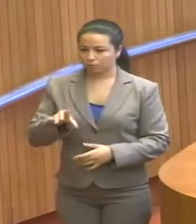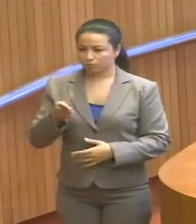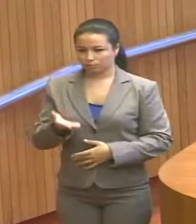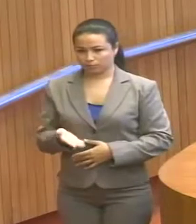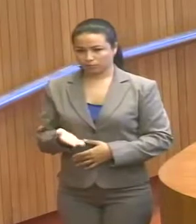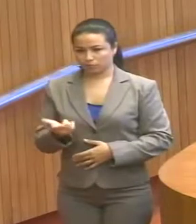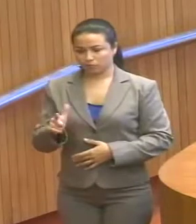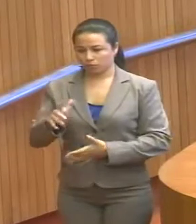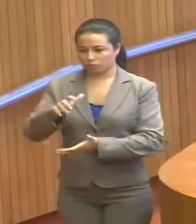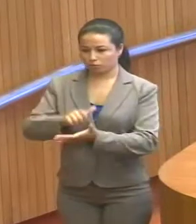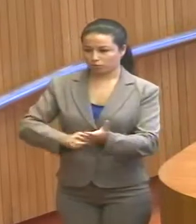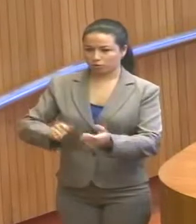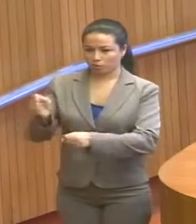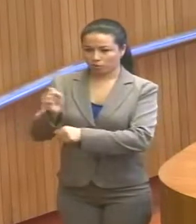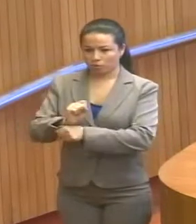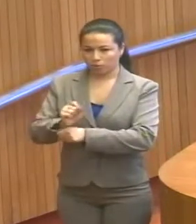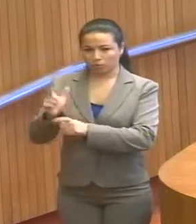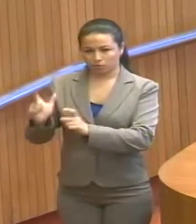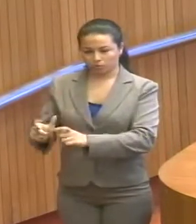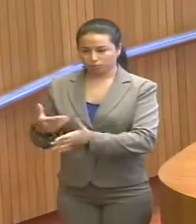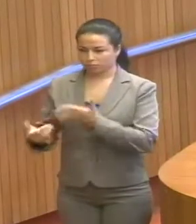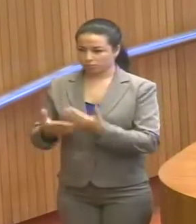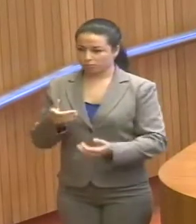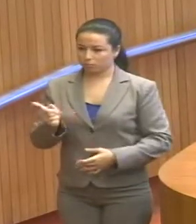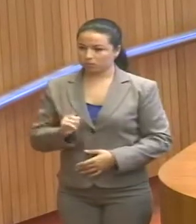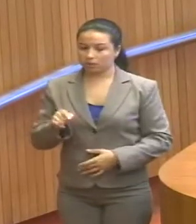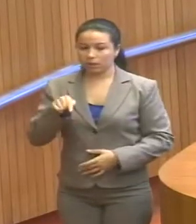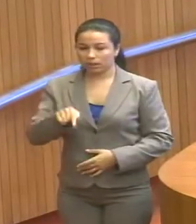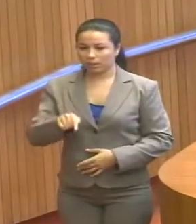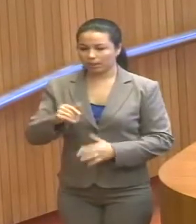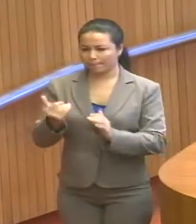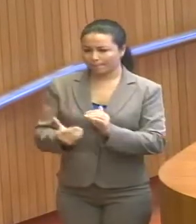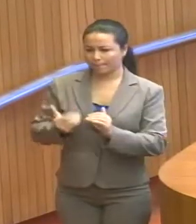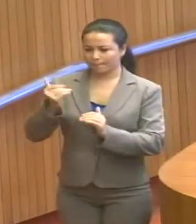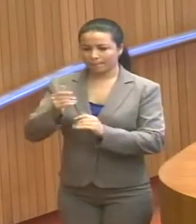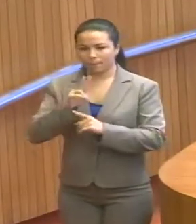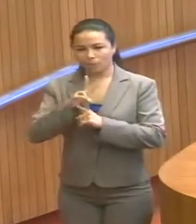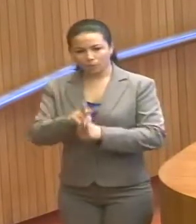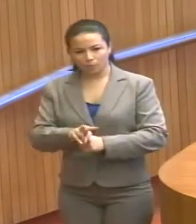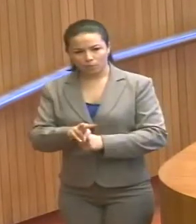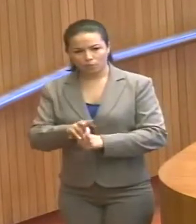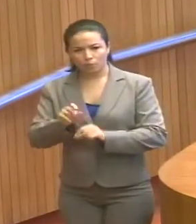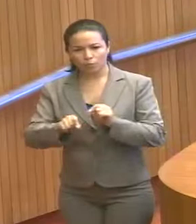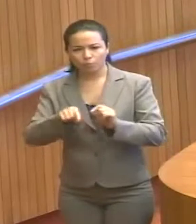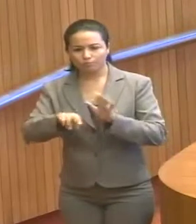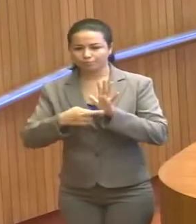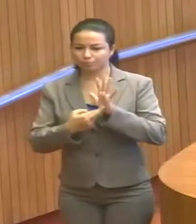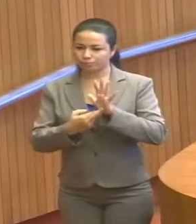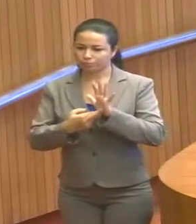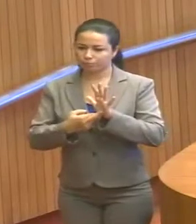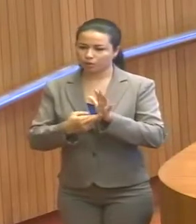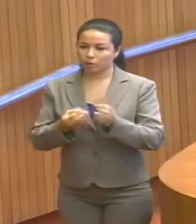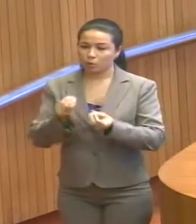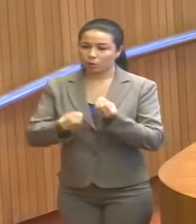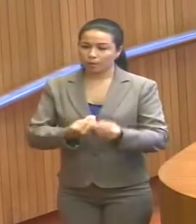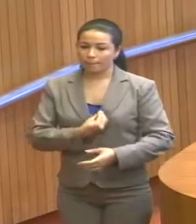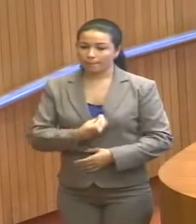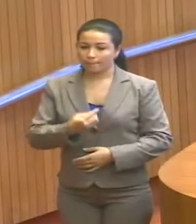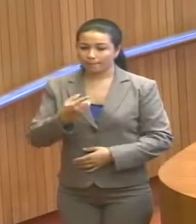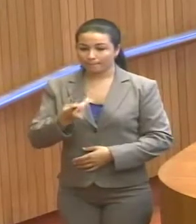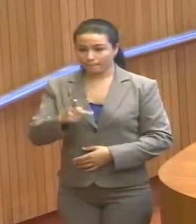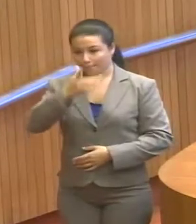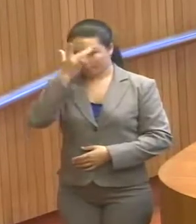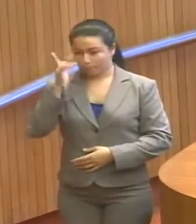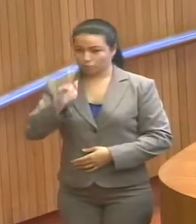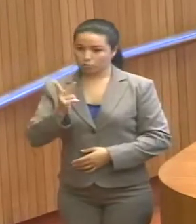simplesmente retirar um carro de um lugar por si só. É, acima de tudo, olhar para o que isso representa para a qualidade de vida da